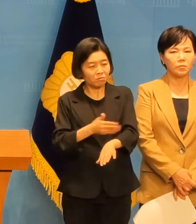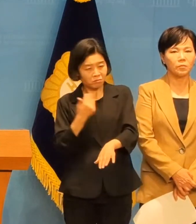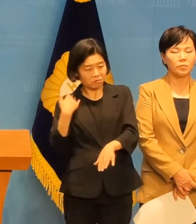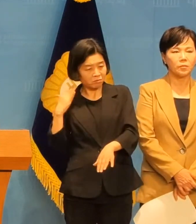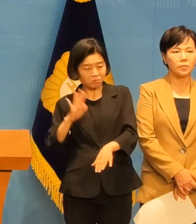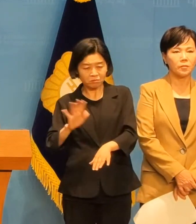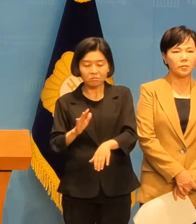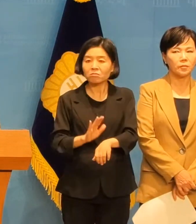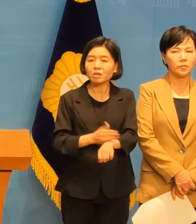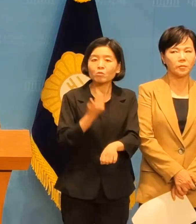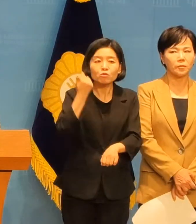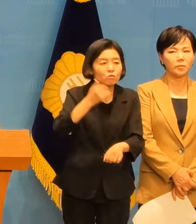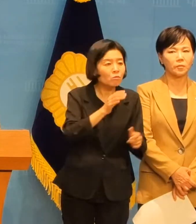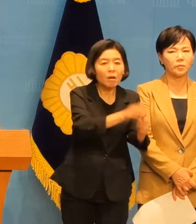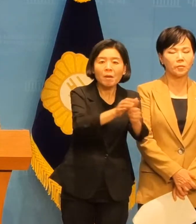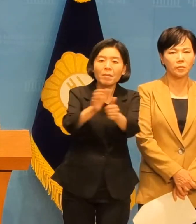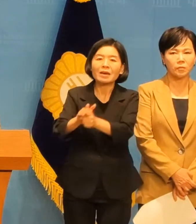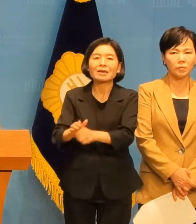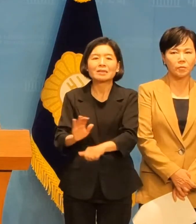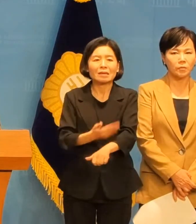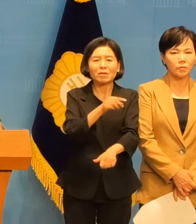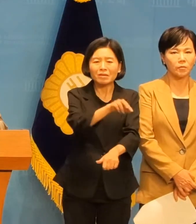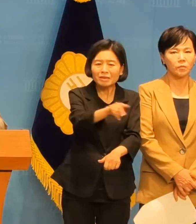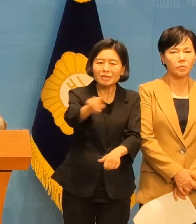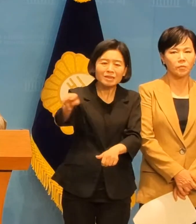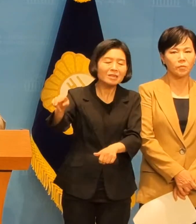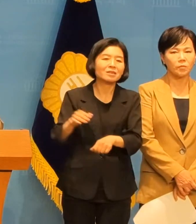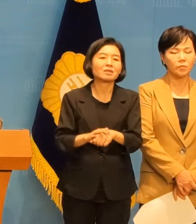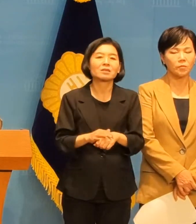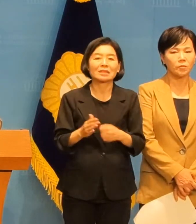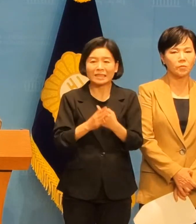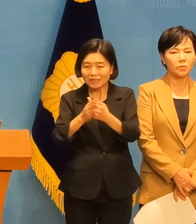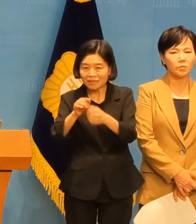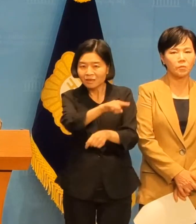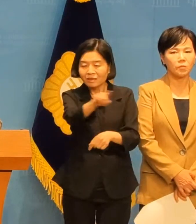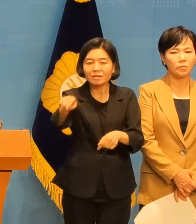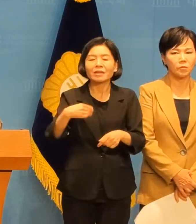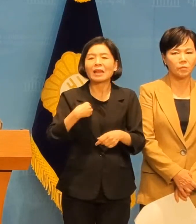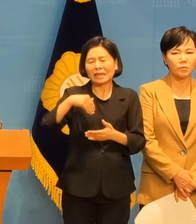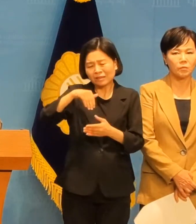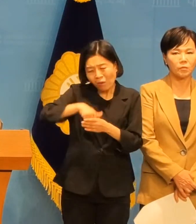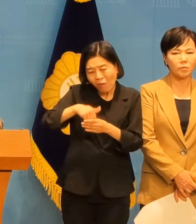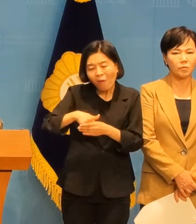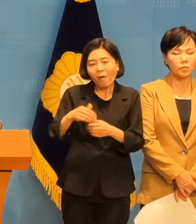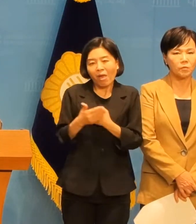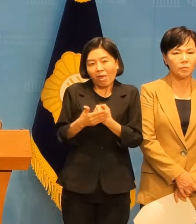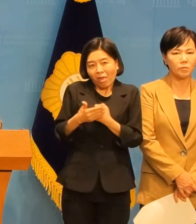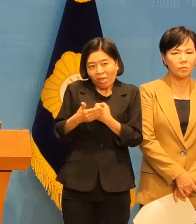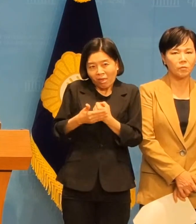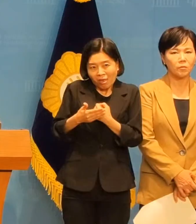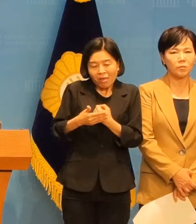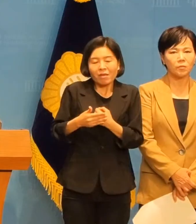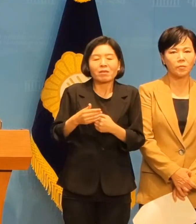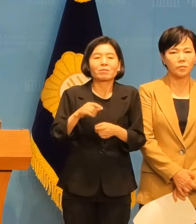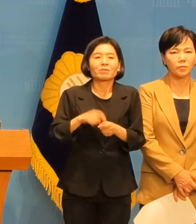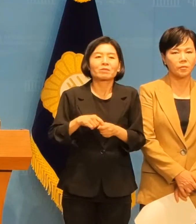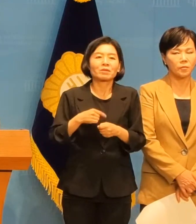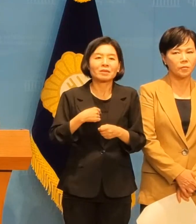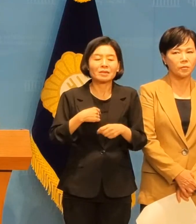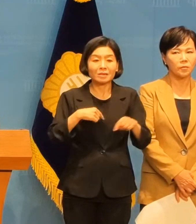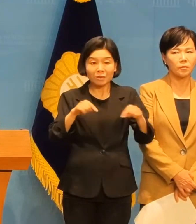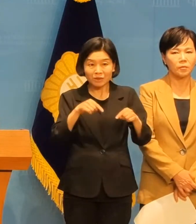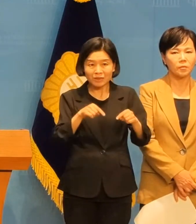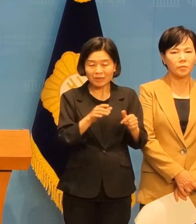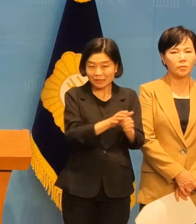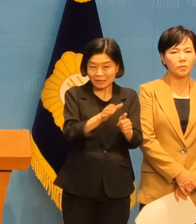회피를 위해서 남탓만 하고 자기 선거를 위해서 자리 보전용 정치 공세나